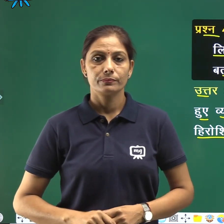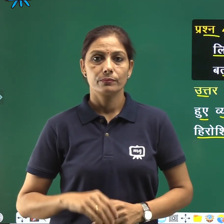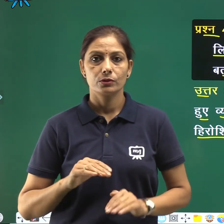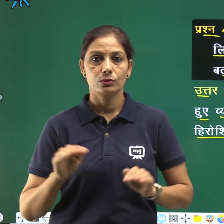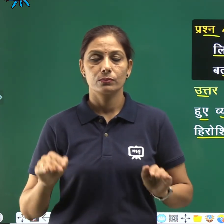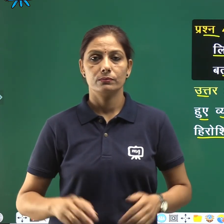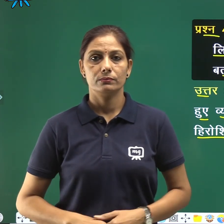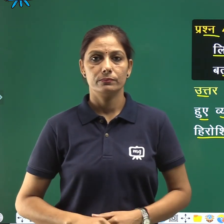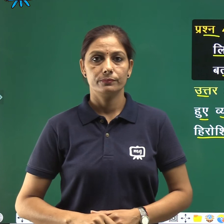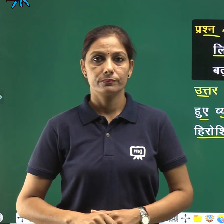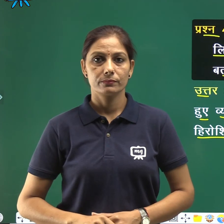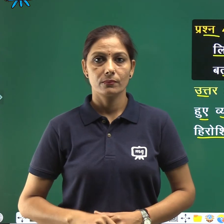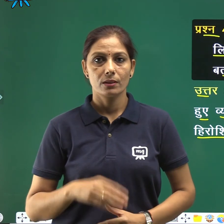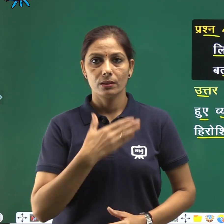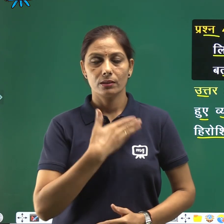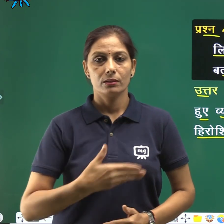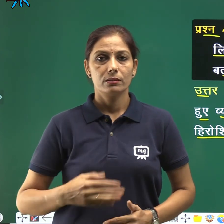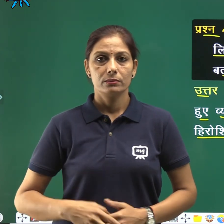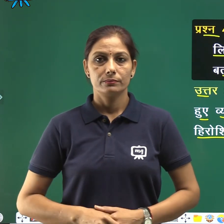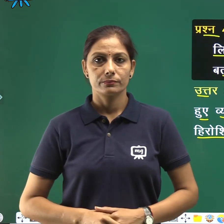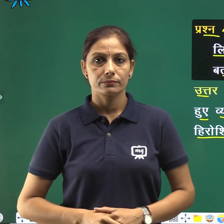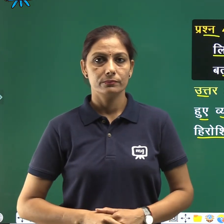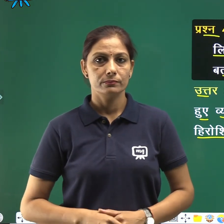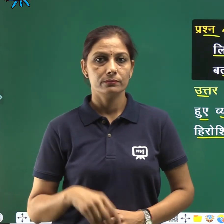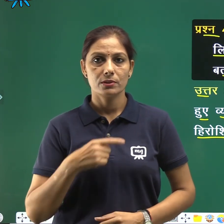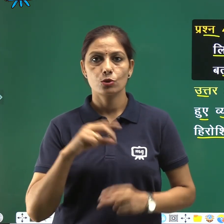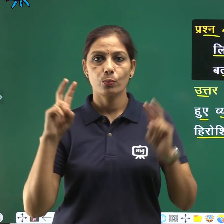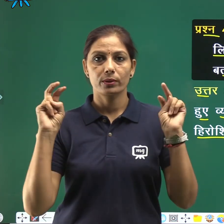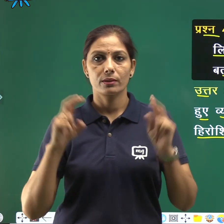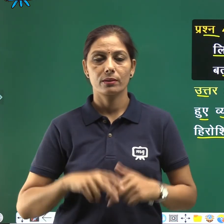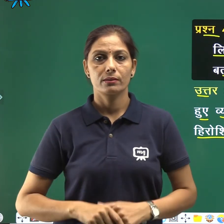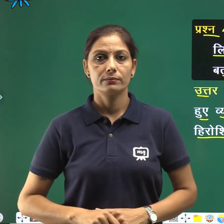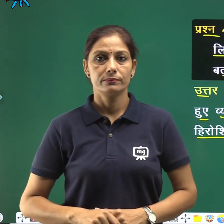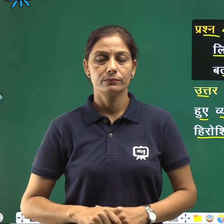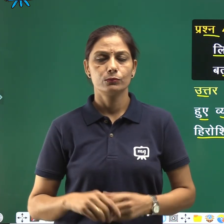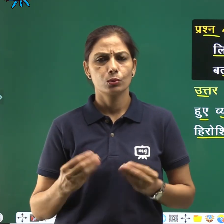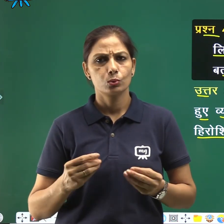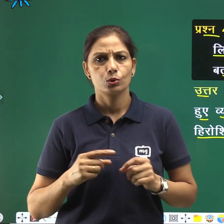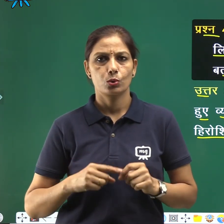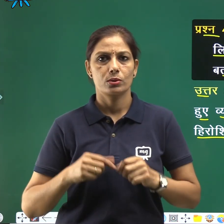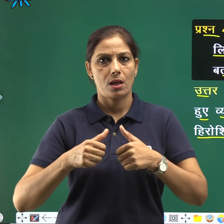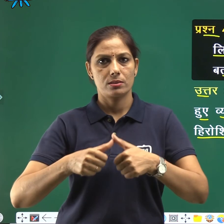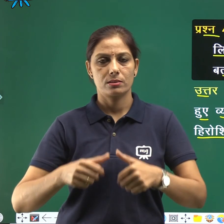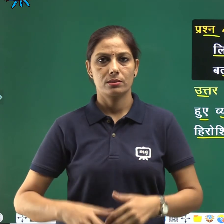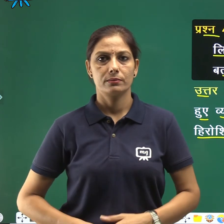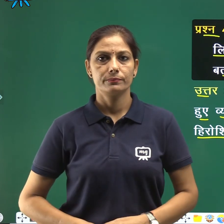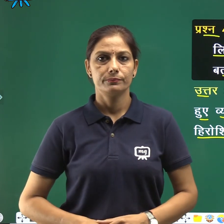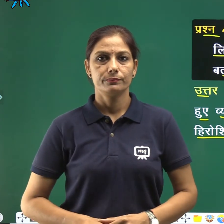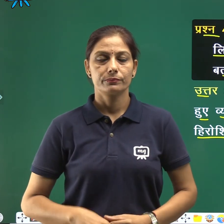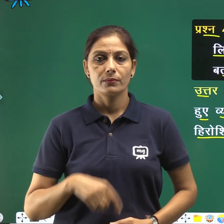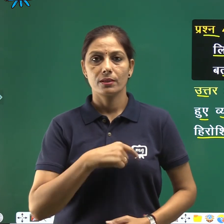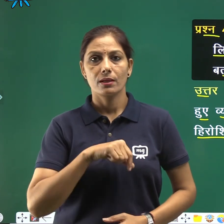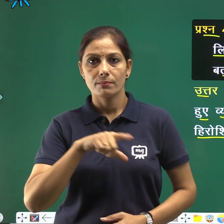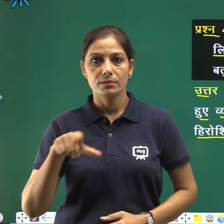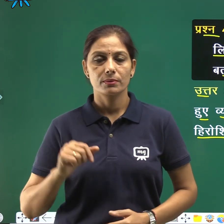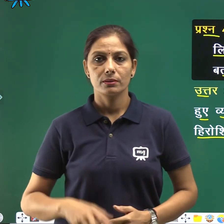बच्चों, ये थे इस अध्याय के कुछ प्रश्नोत्तर। इन्हें